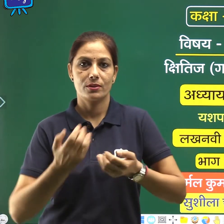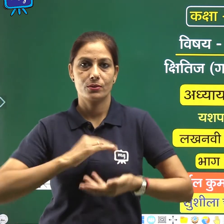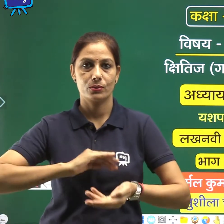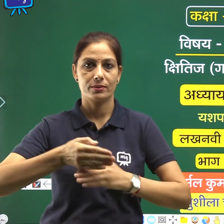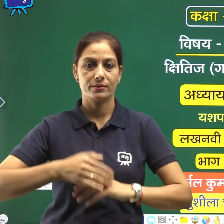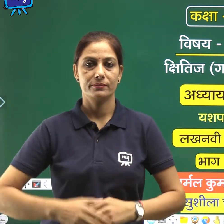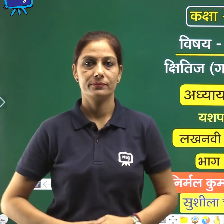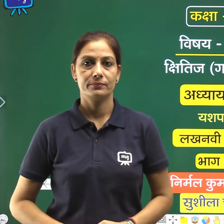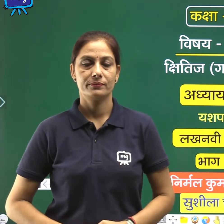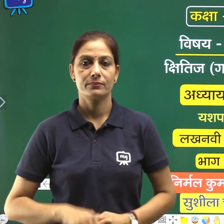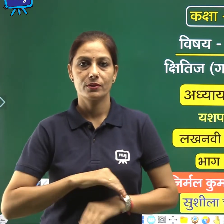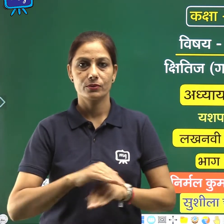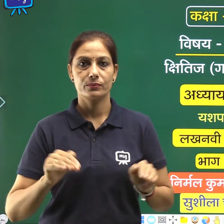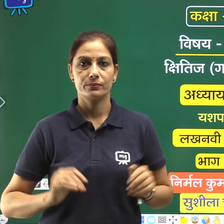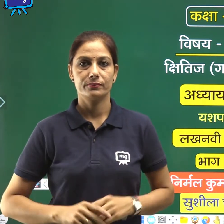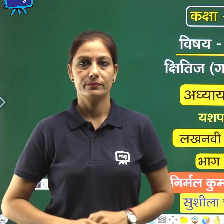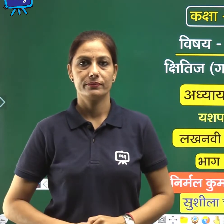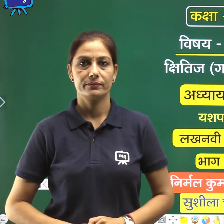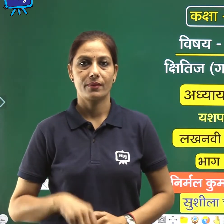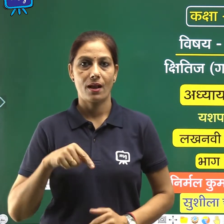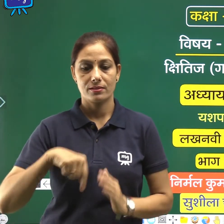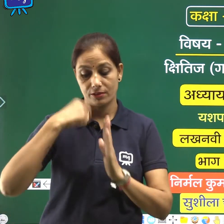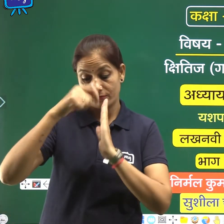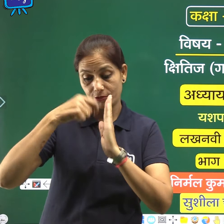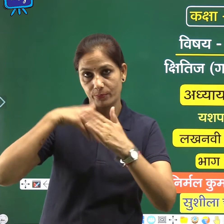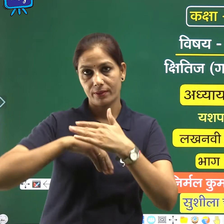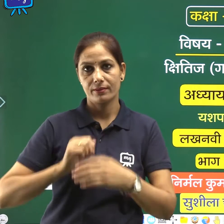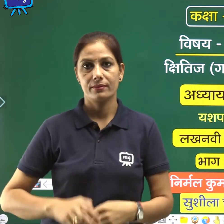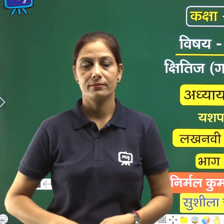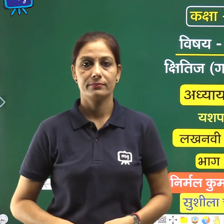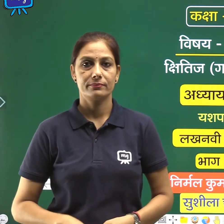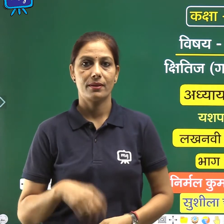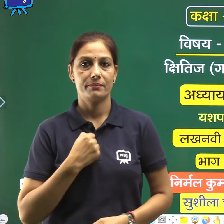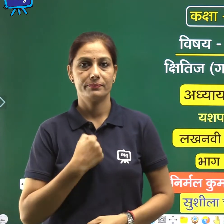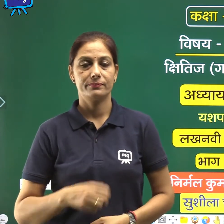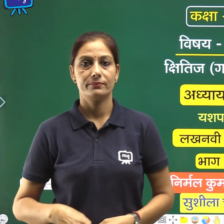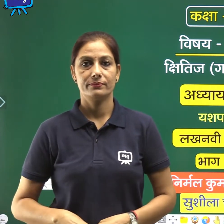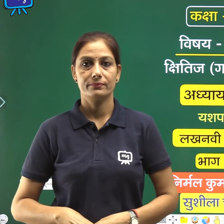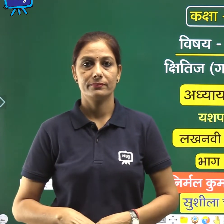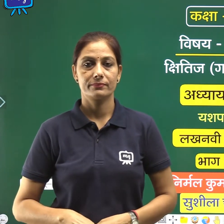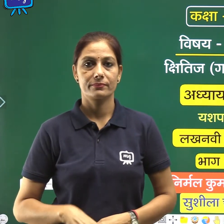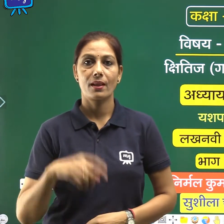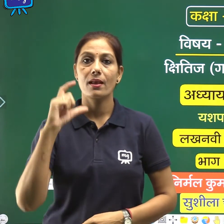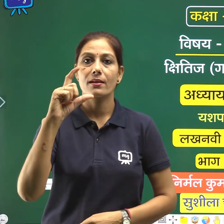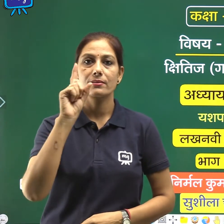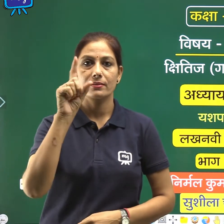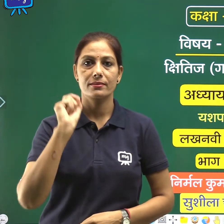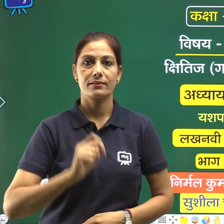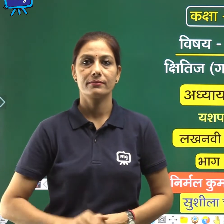चौधरी। बच्चों, आज के वीडियो में हम कक्षा 10